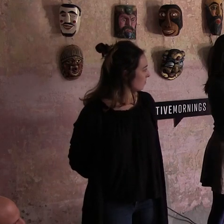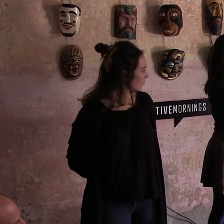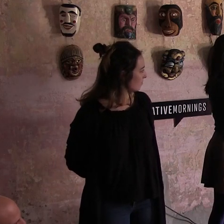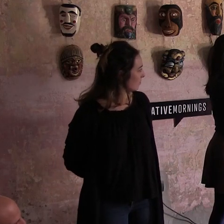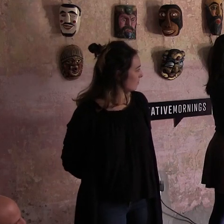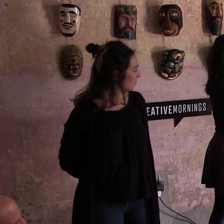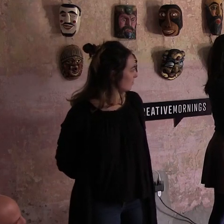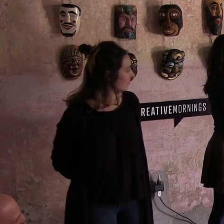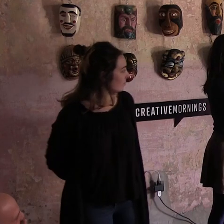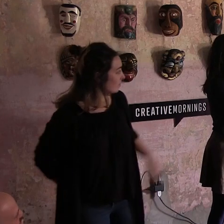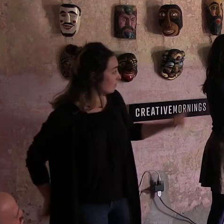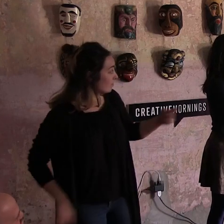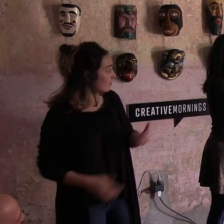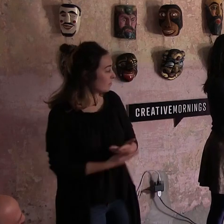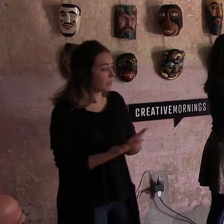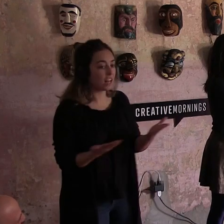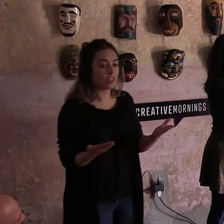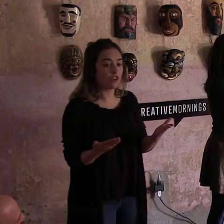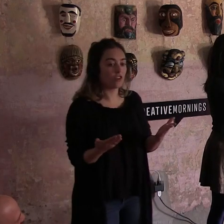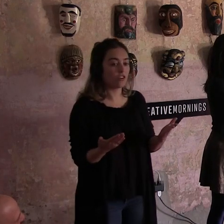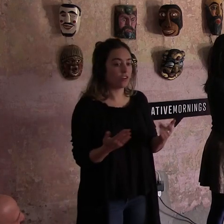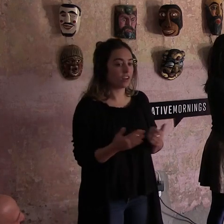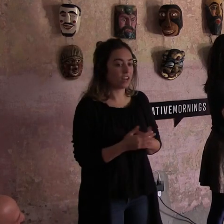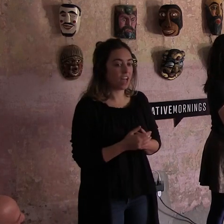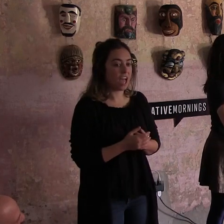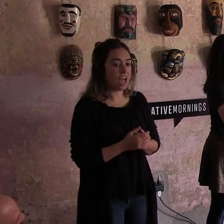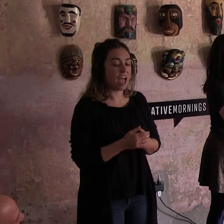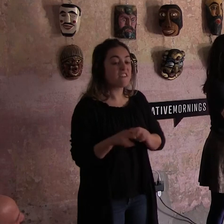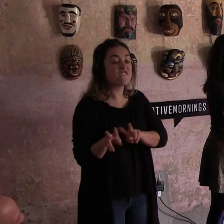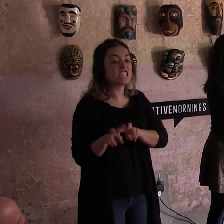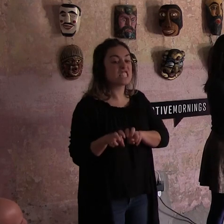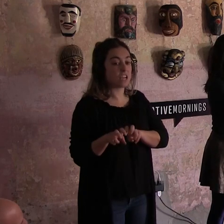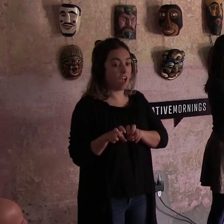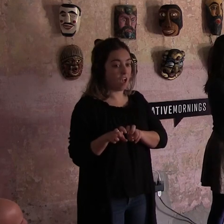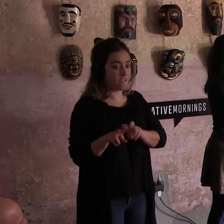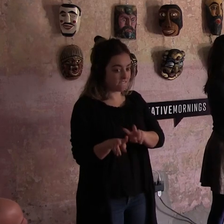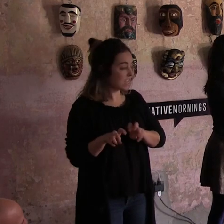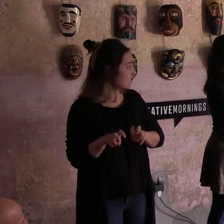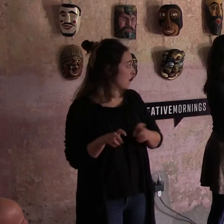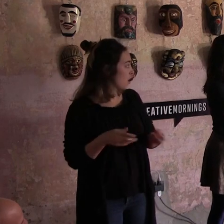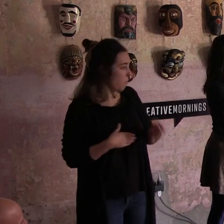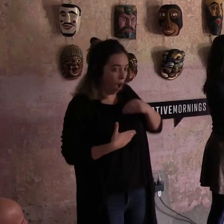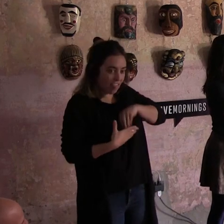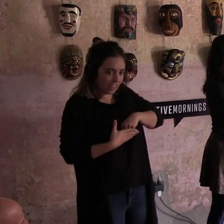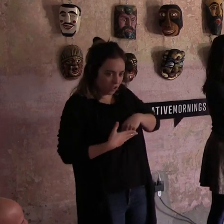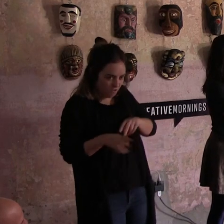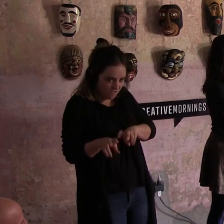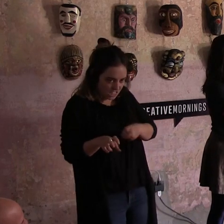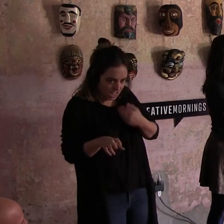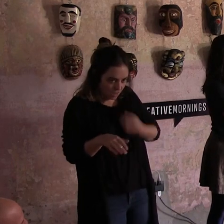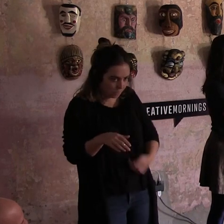los espectáculos que he tirado desde la física, todo, desde las partículas, todo.